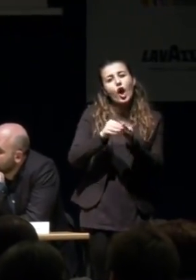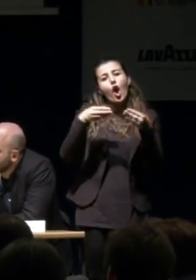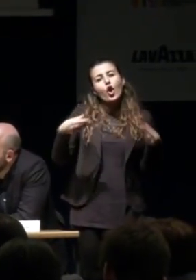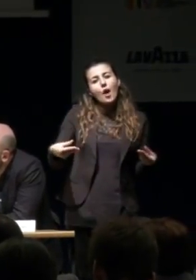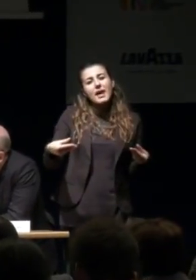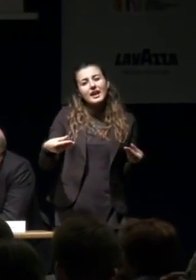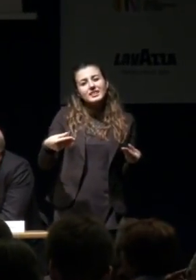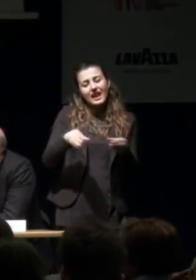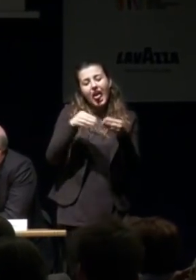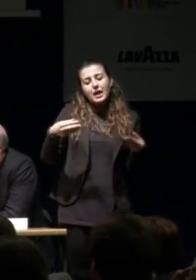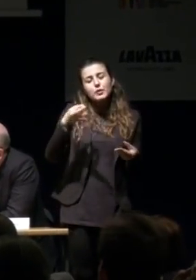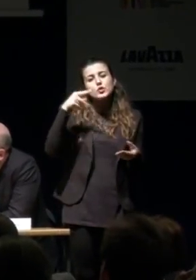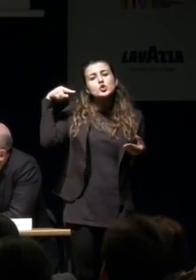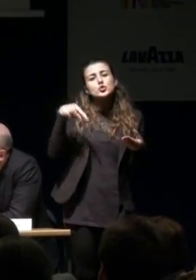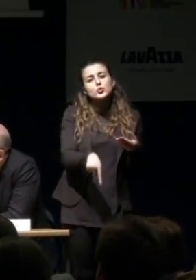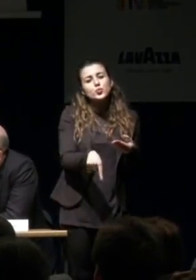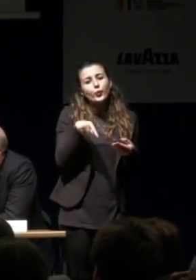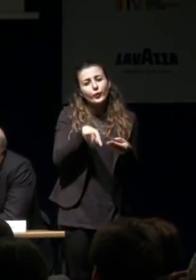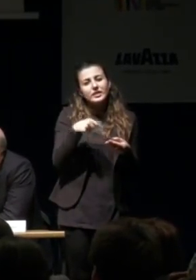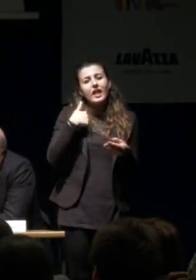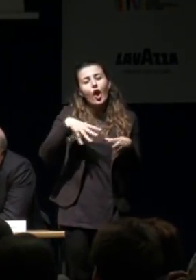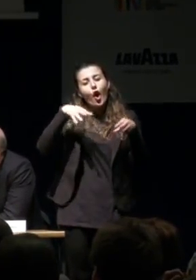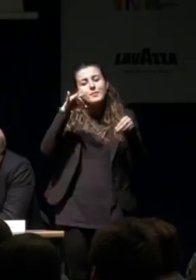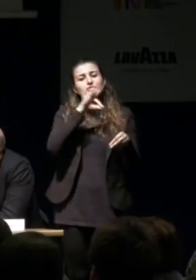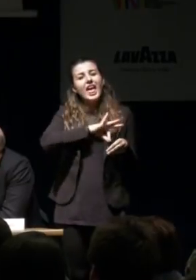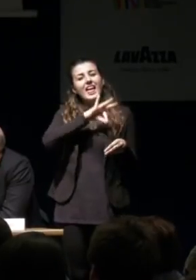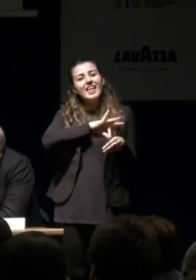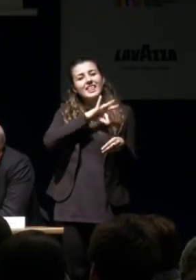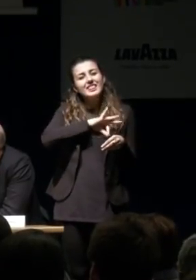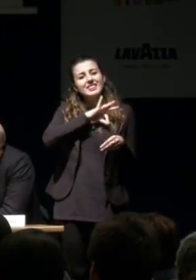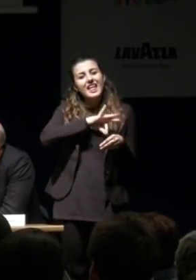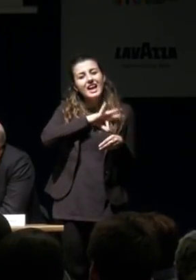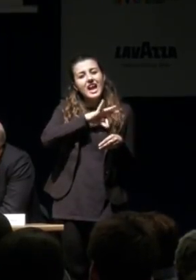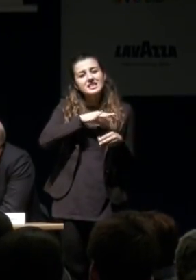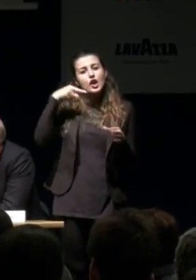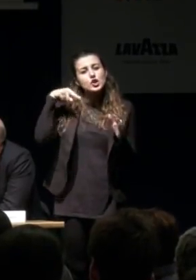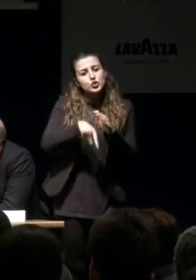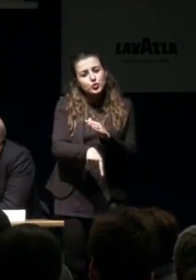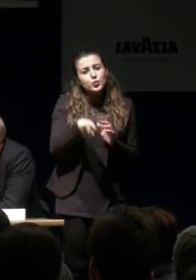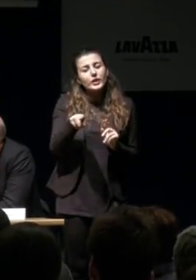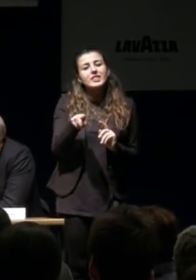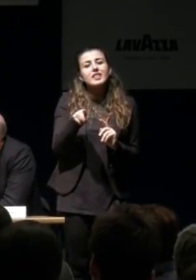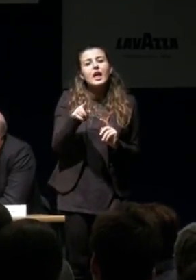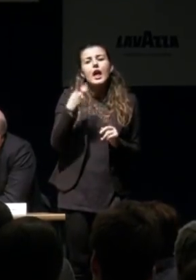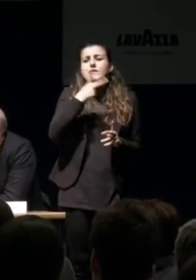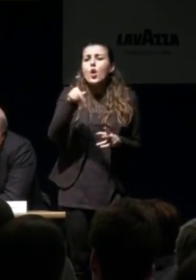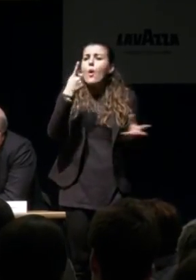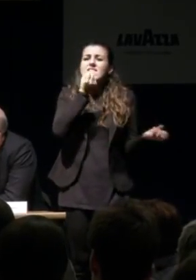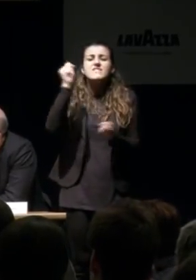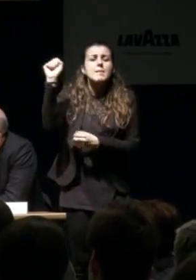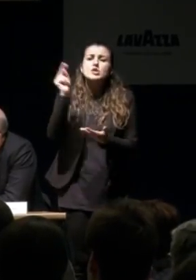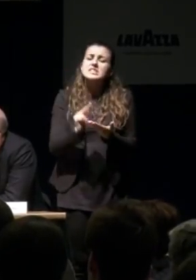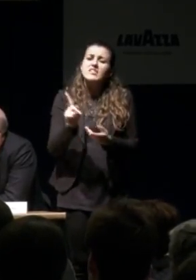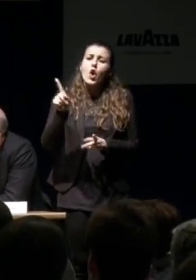ci si ricominciava a interessare al sud di giancarlo e catallo che ancora non era famoso come scrittore era un